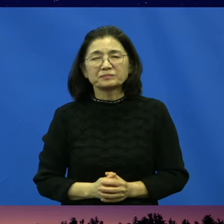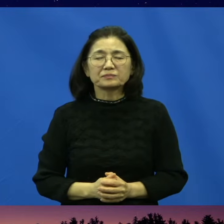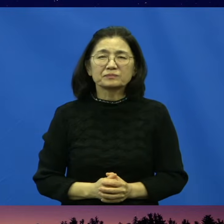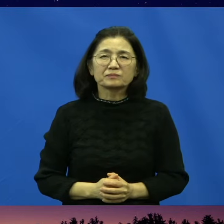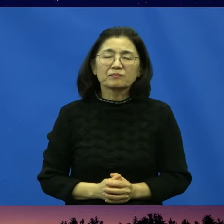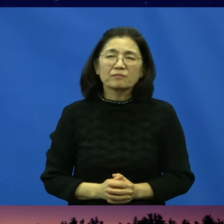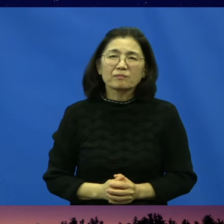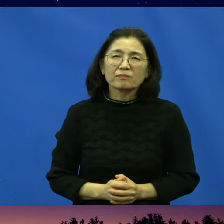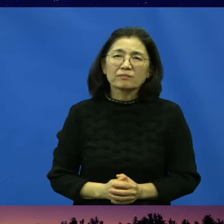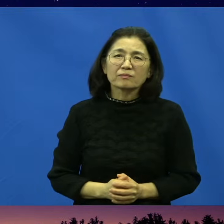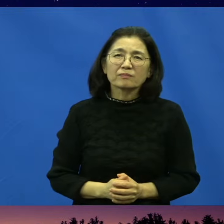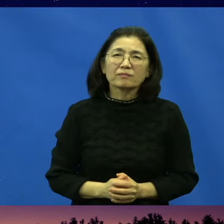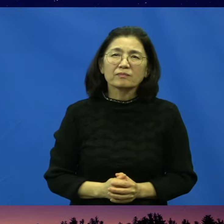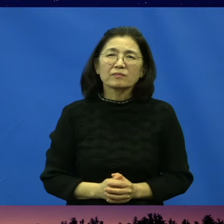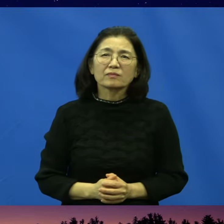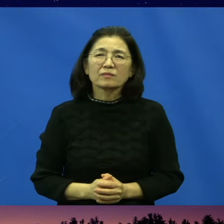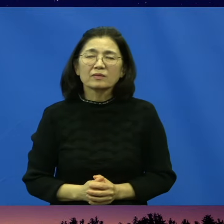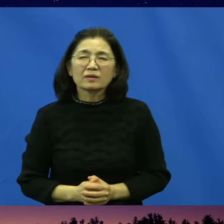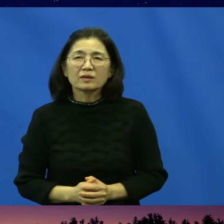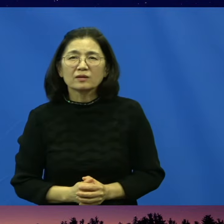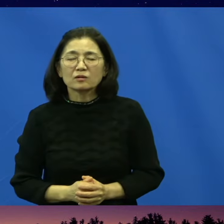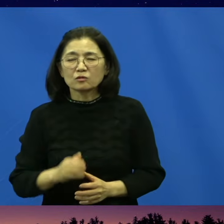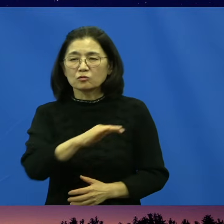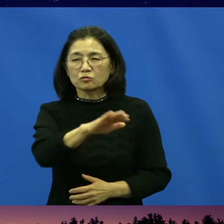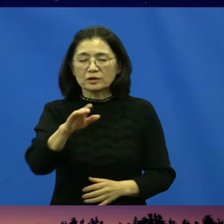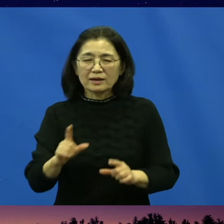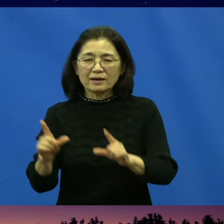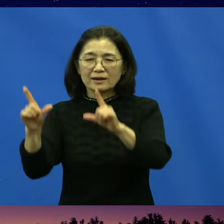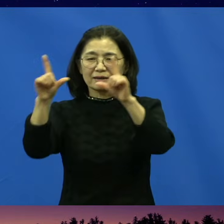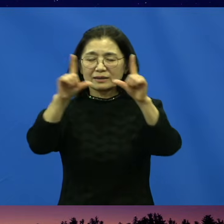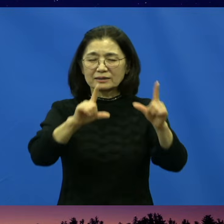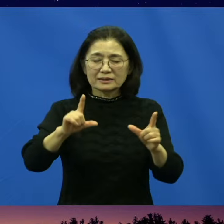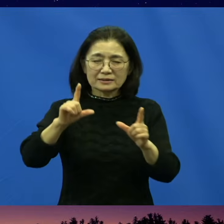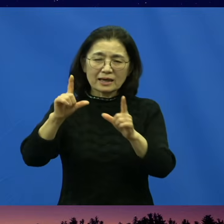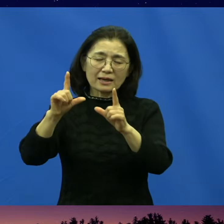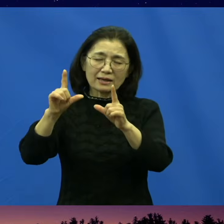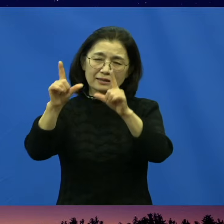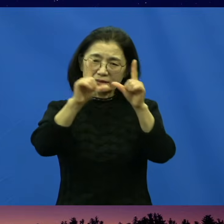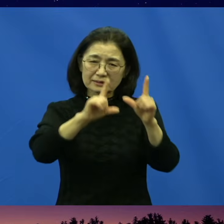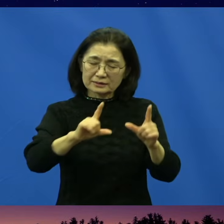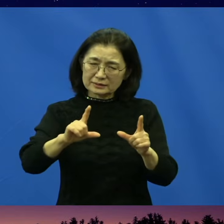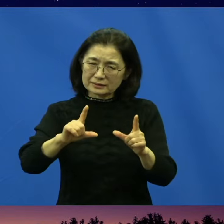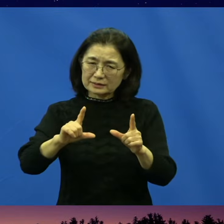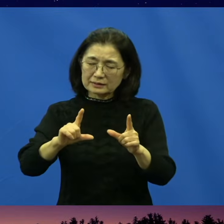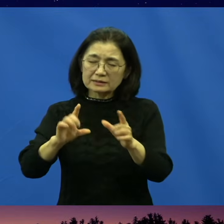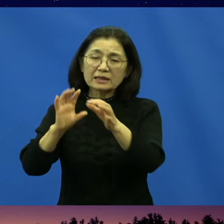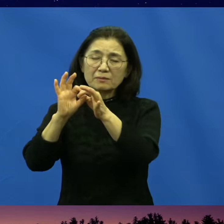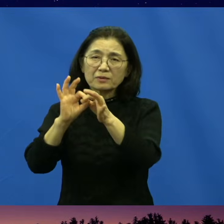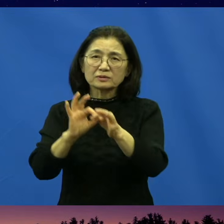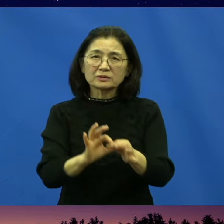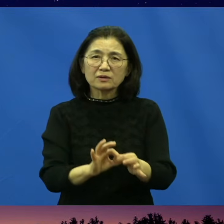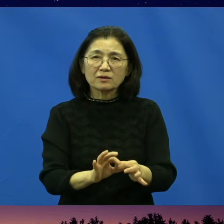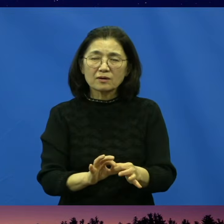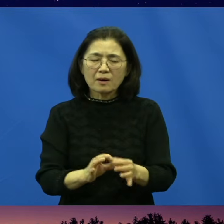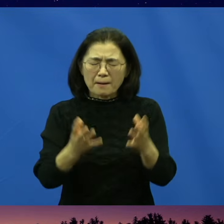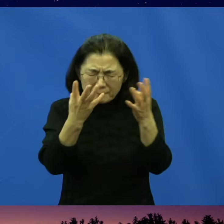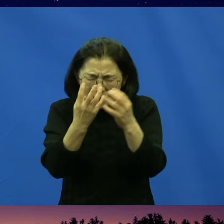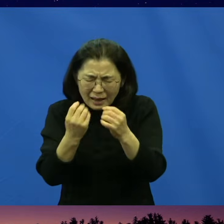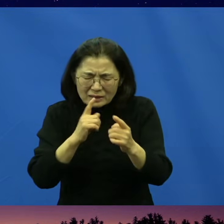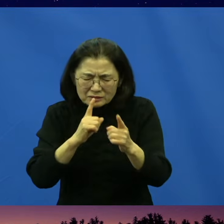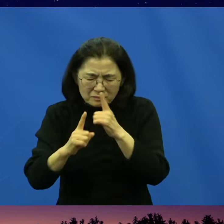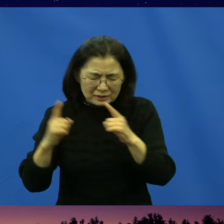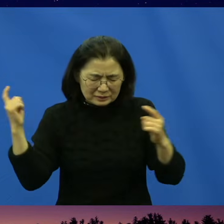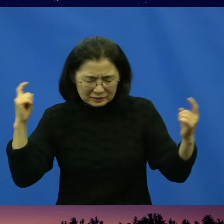우리에게 들립니다. 외부에서 들리기도 하고 내 내면에서 올라오는 소리가 많아요. 어떤 말들은